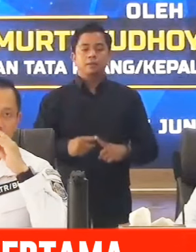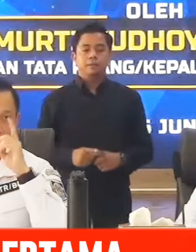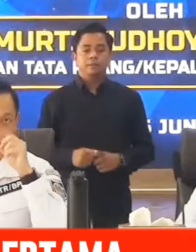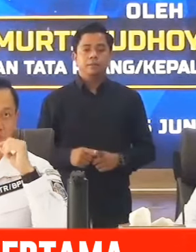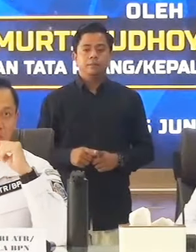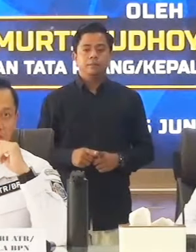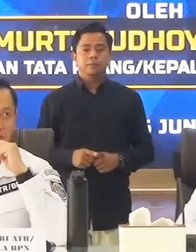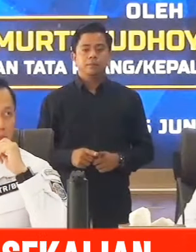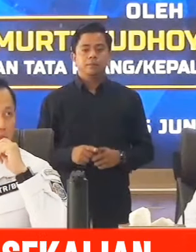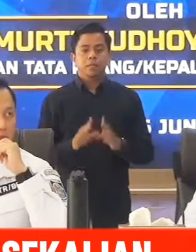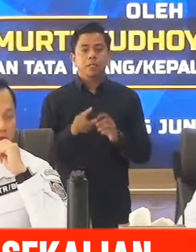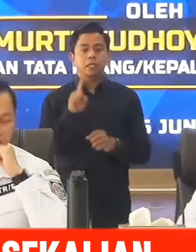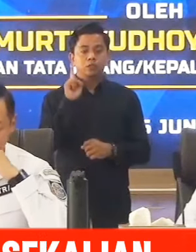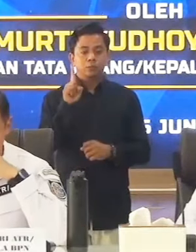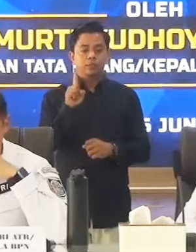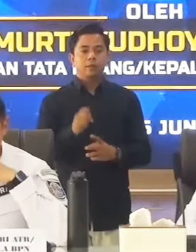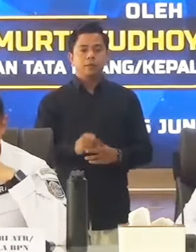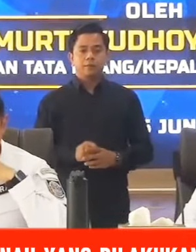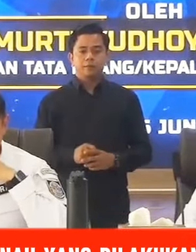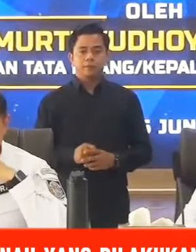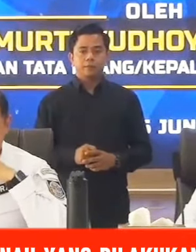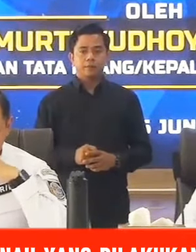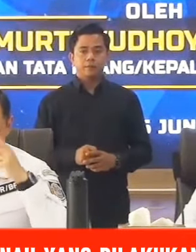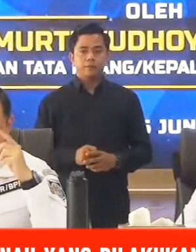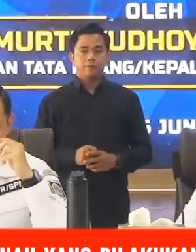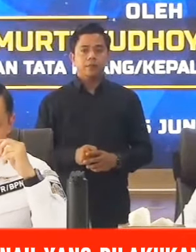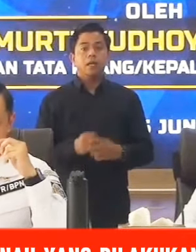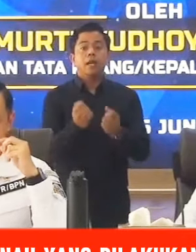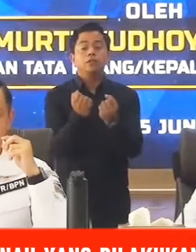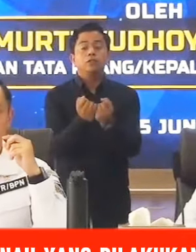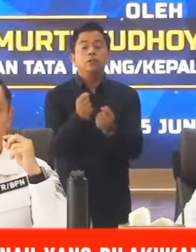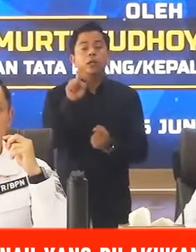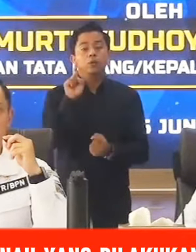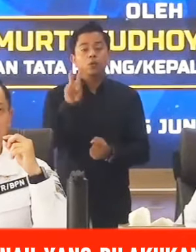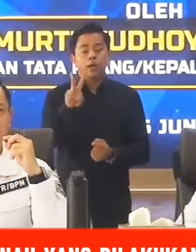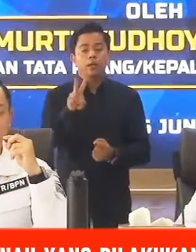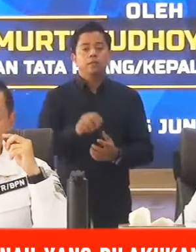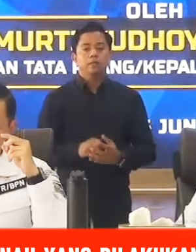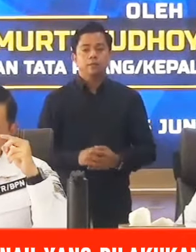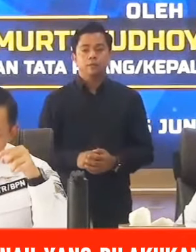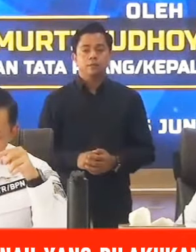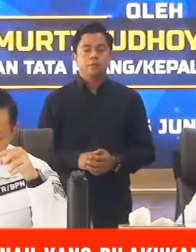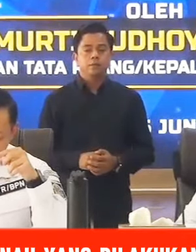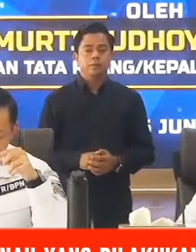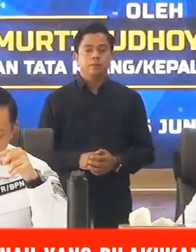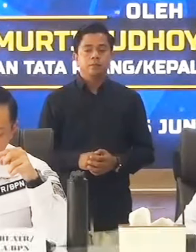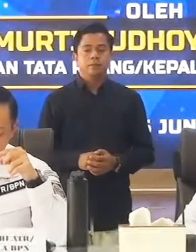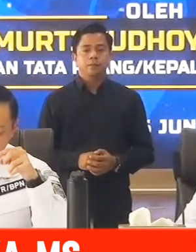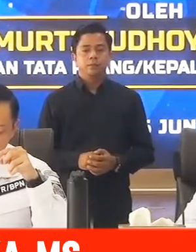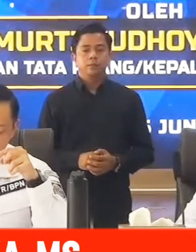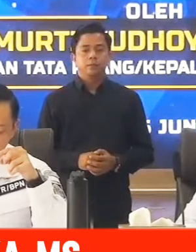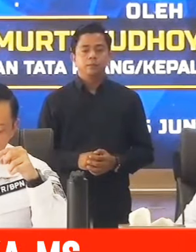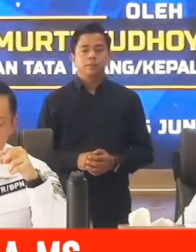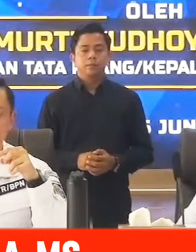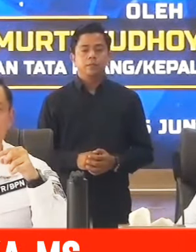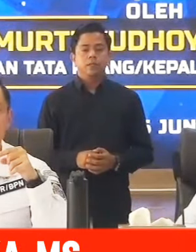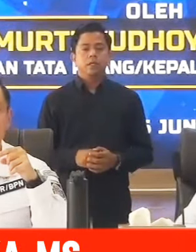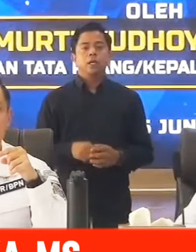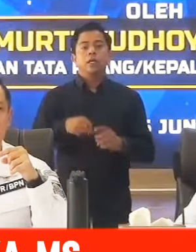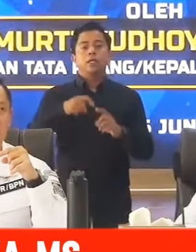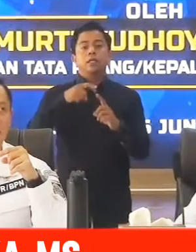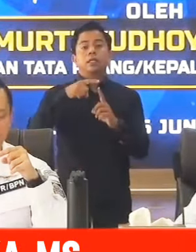Itu kasus yang pertama, sudah-sudah sekalian. Kasus kedua, terkait perkara mafia tanah yang dilakukan oleh